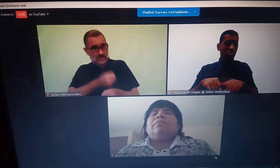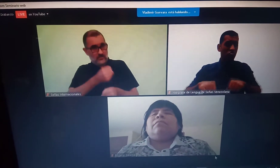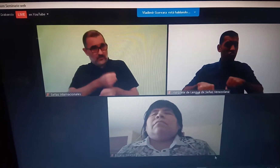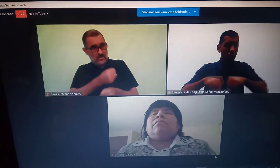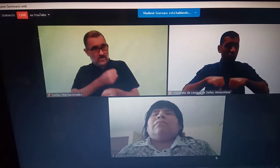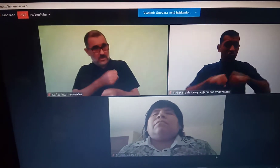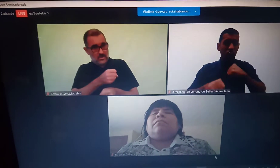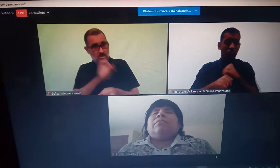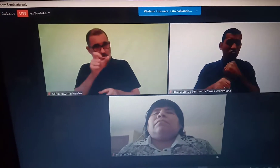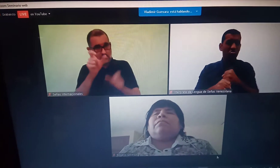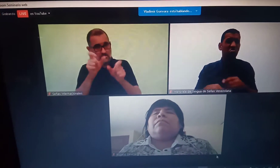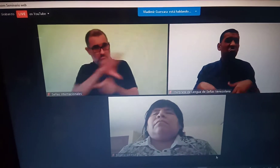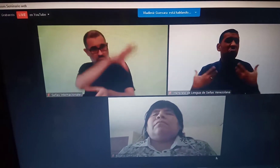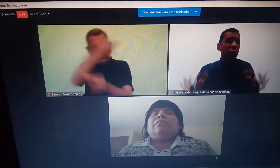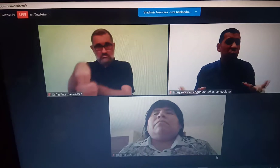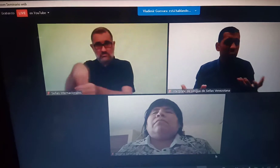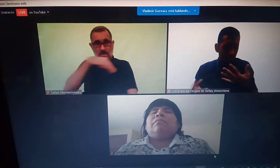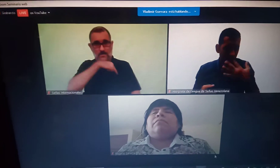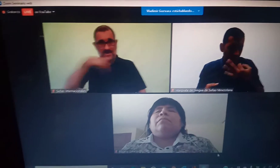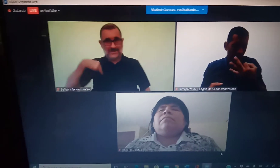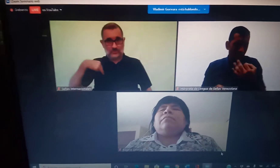digamos,